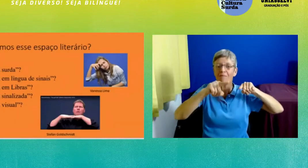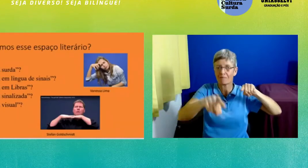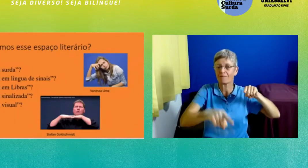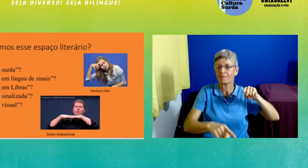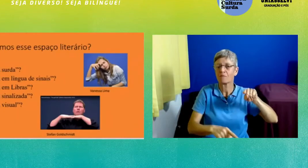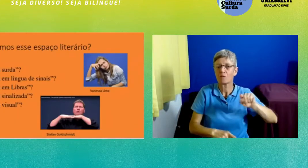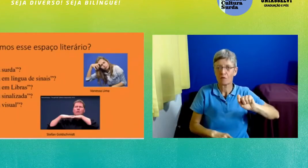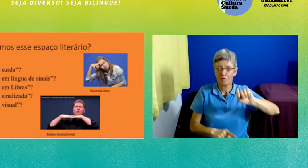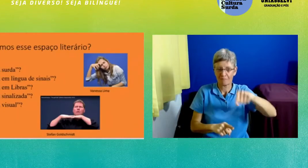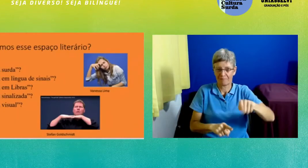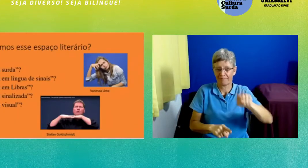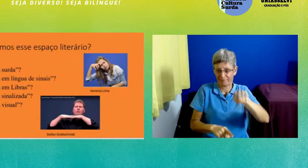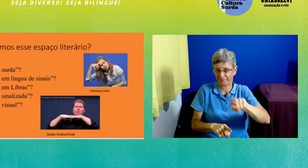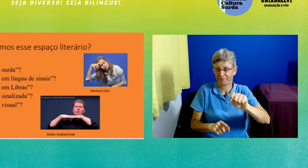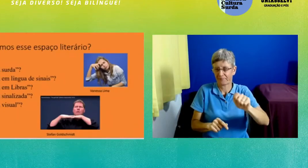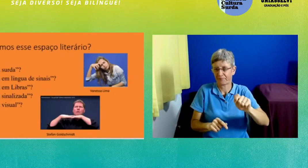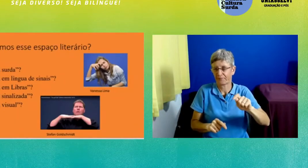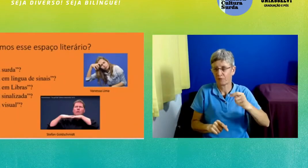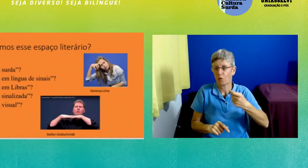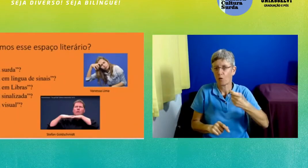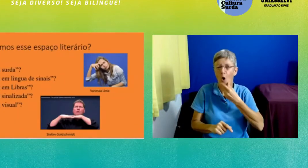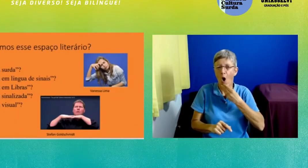ver, assistir